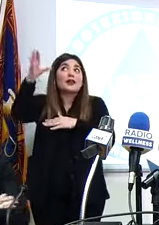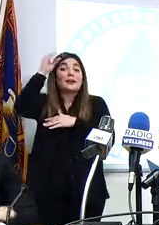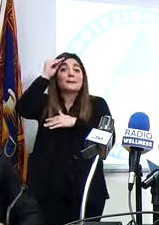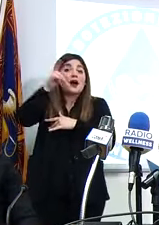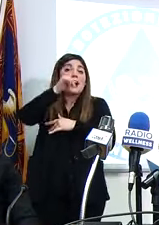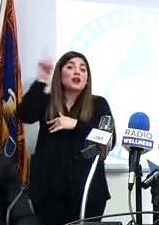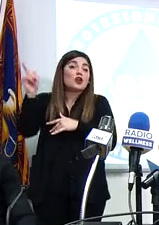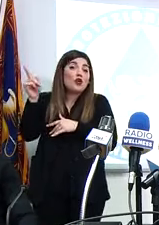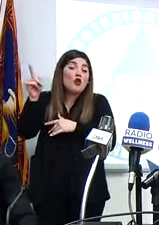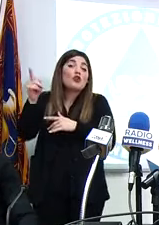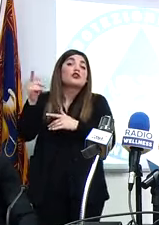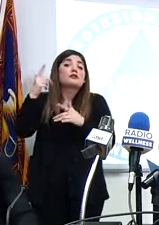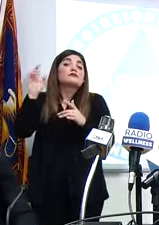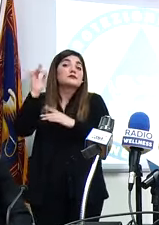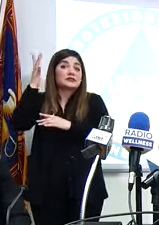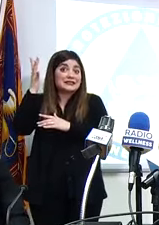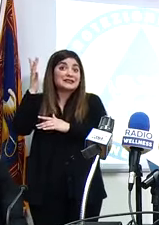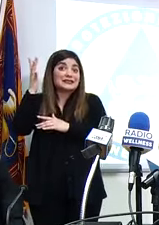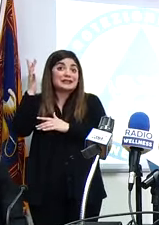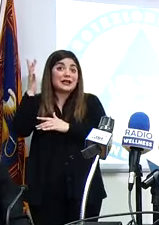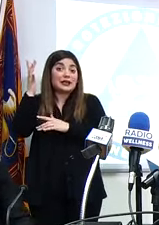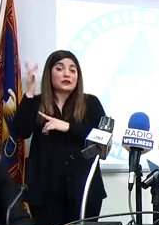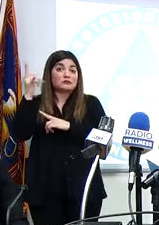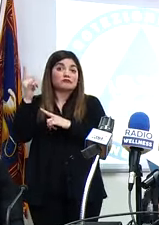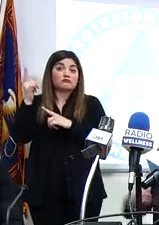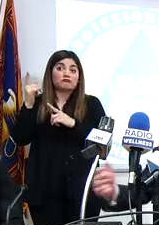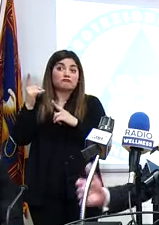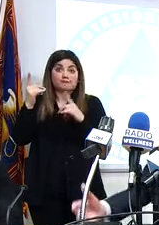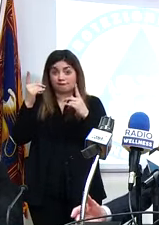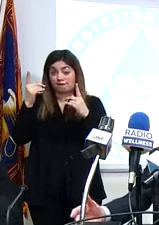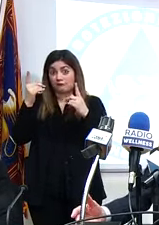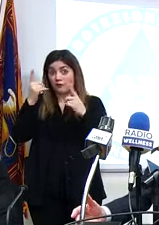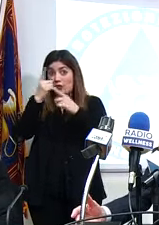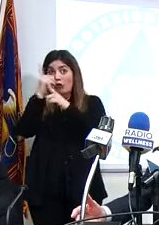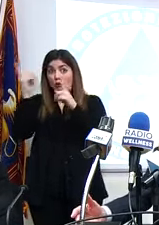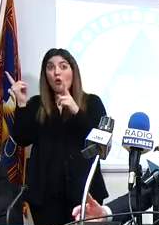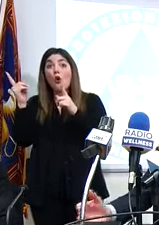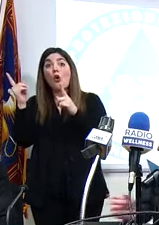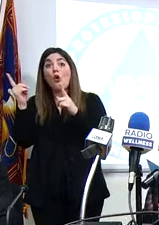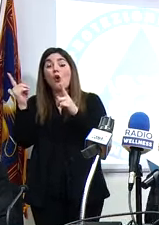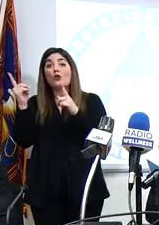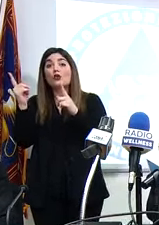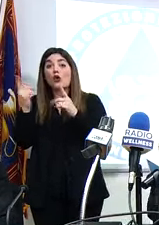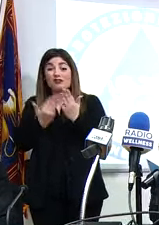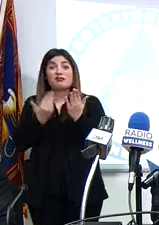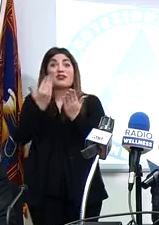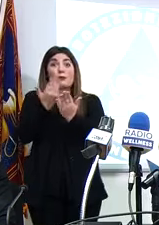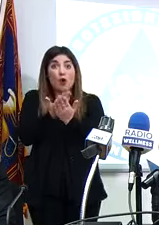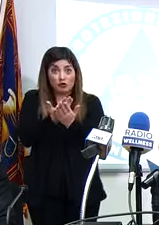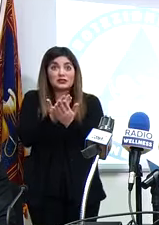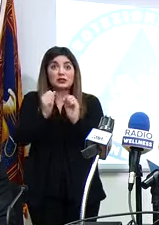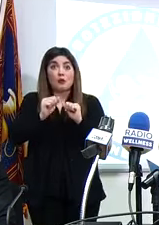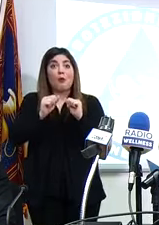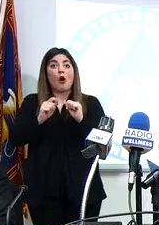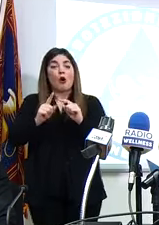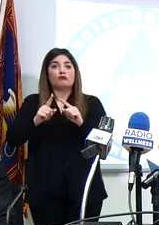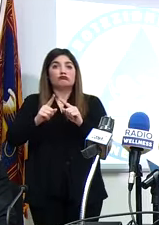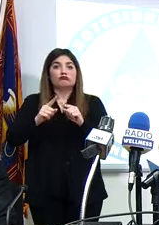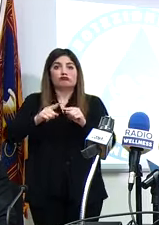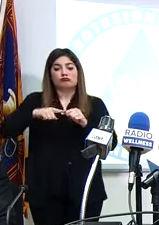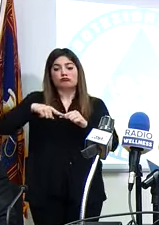effettivamente, contrariamente a quanto dicevano gli studi, si può anche prolungare nel tempo. Però vi garantisco